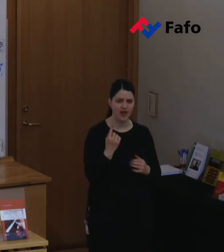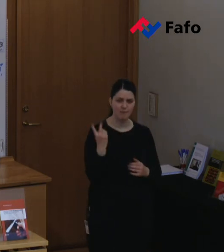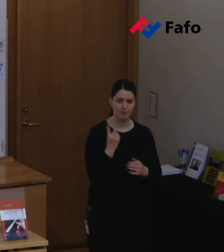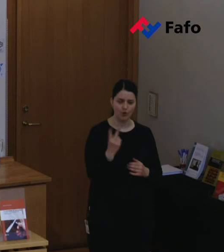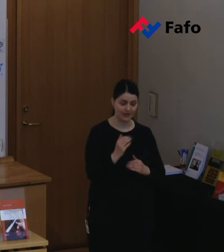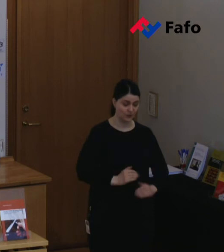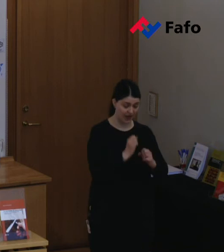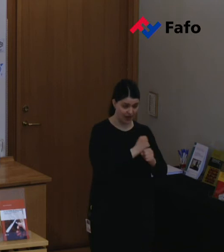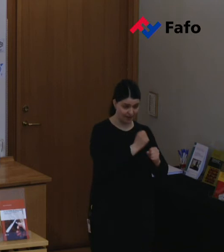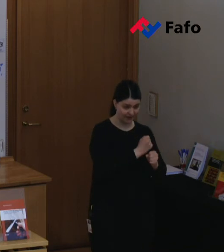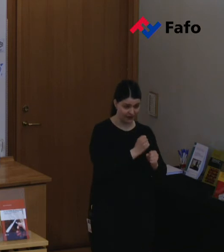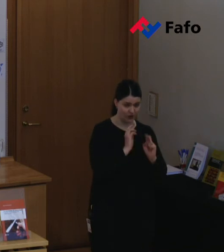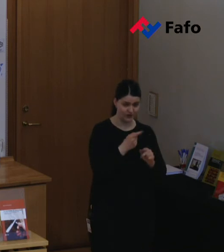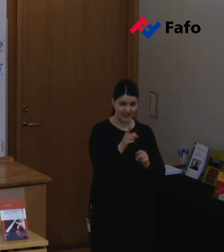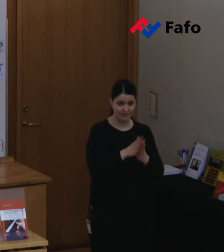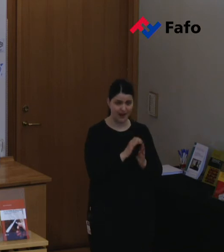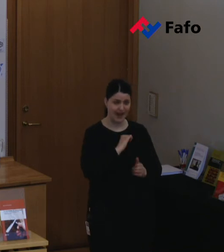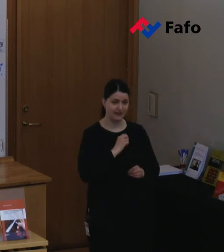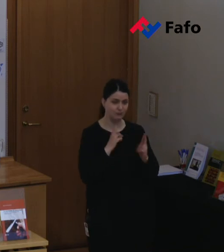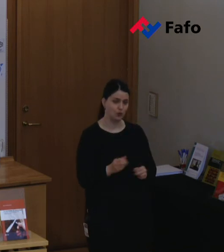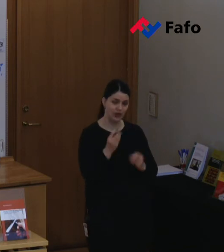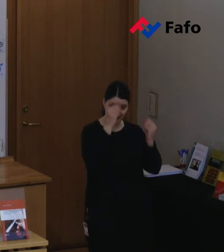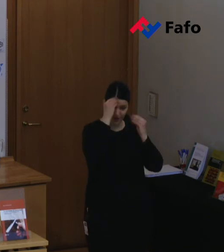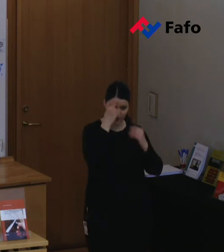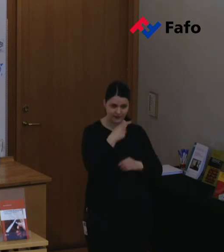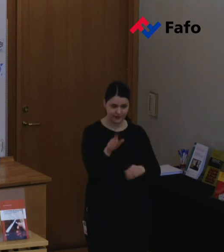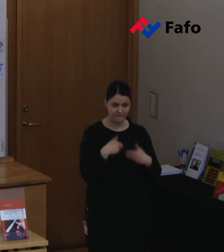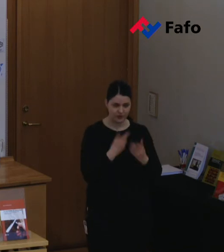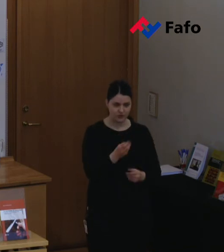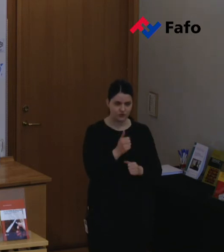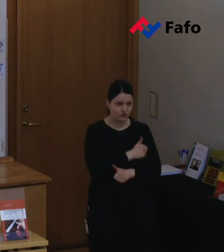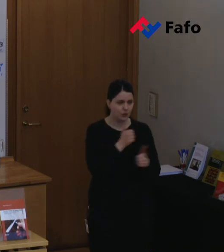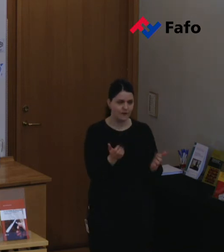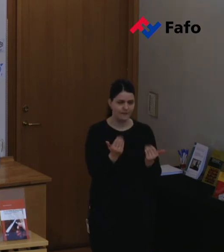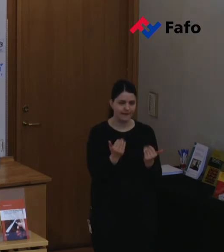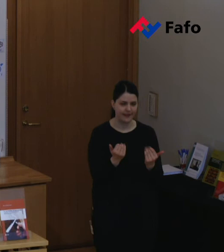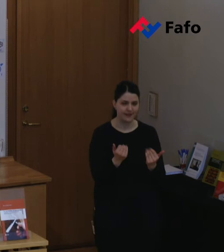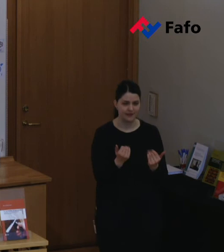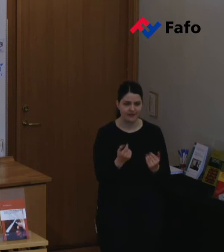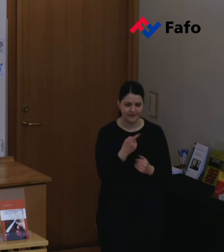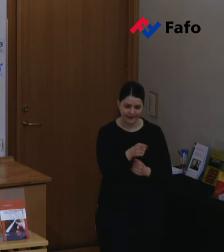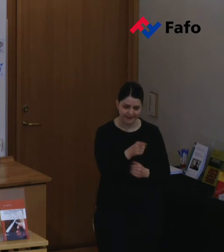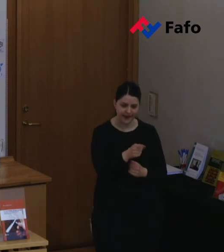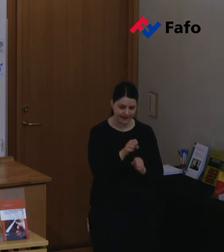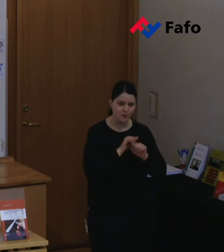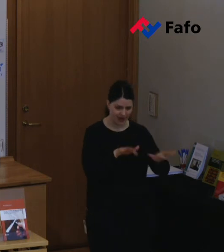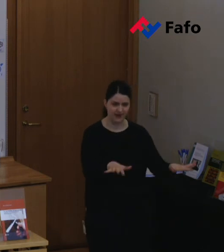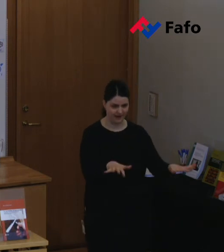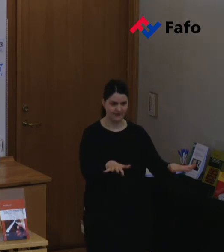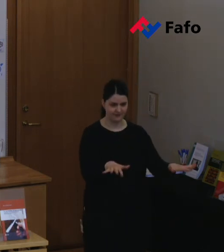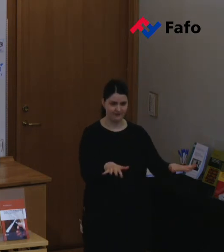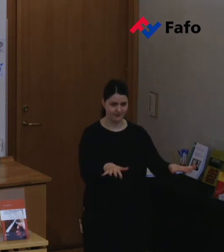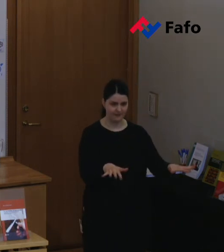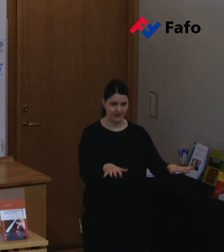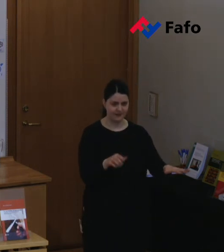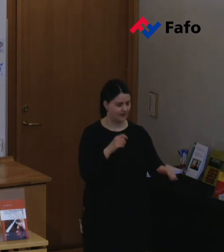vi sosialarbeidere og de med egen brukererfaring, fikk en stor forventning til at dette her ville spre seg. Og